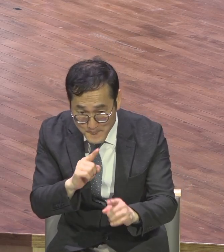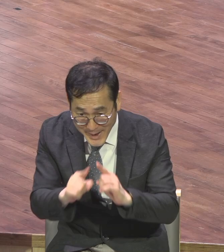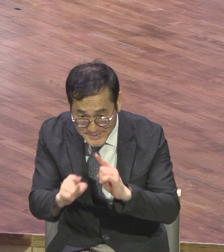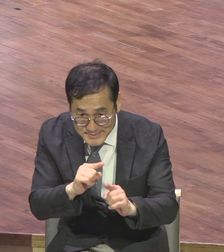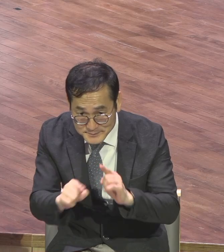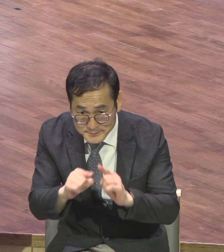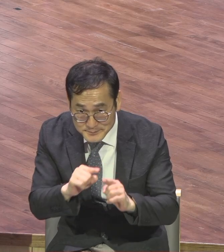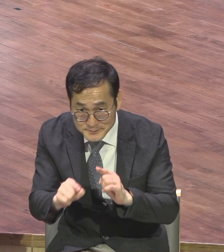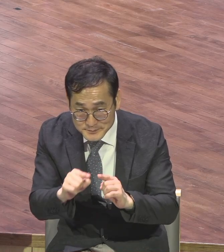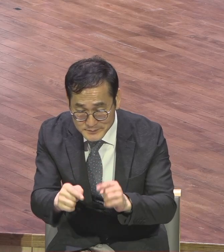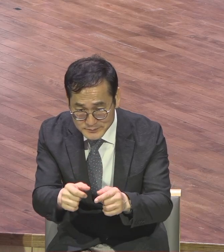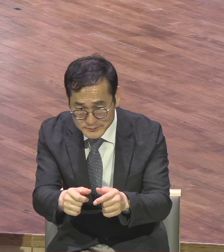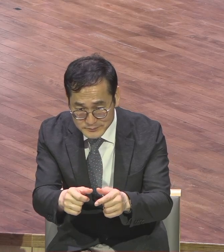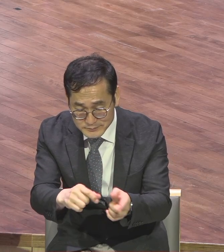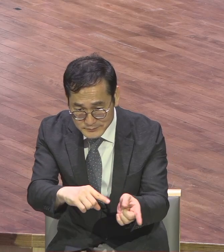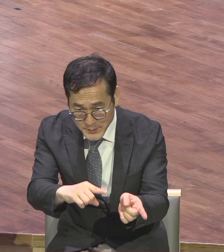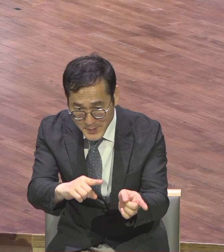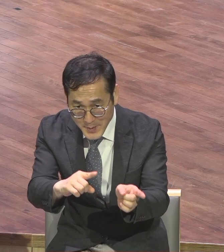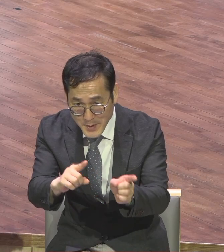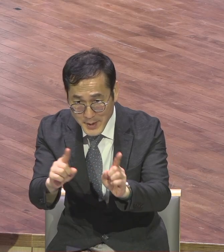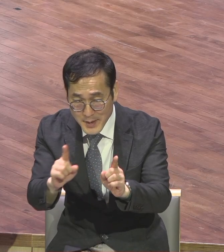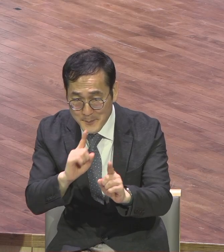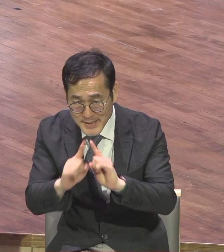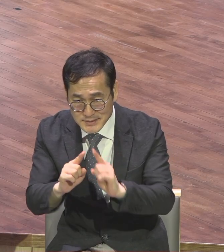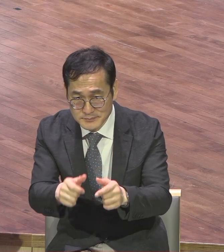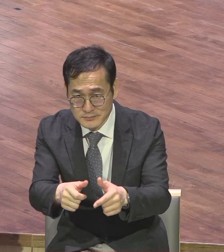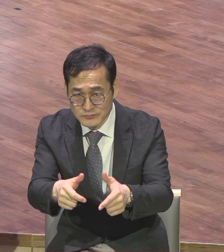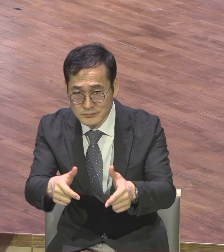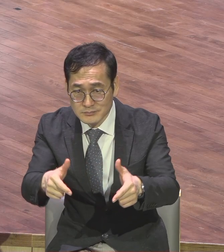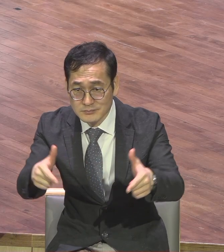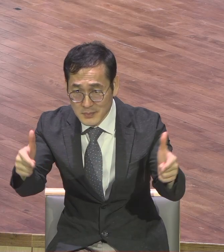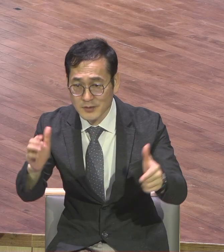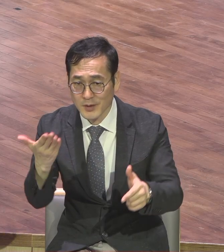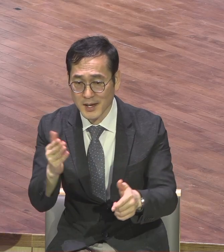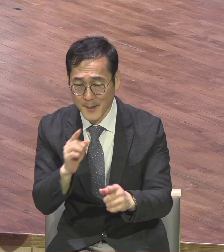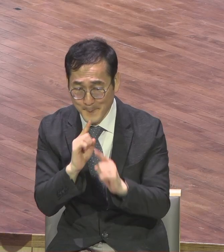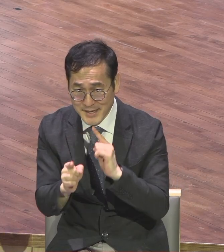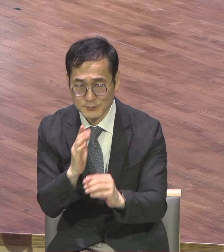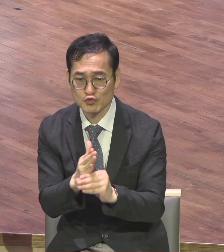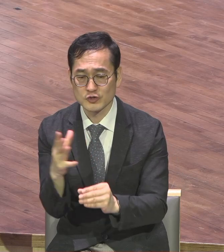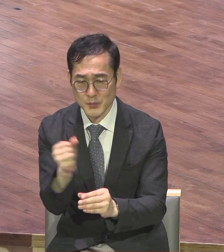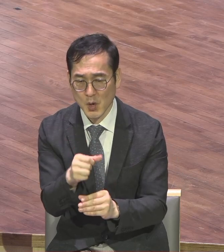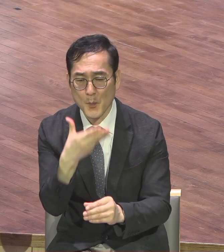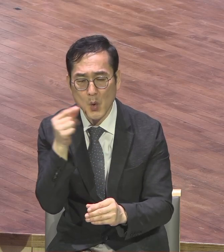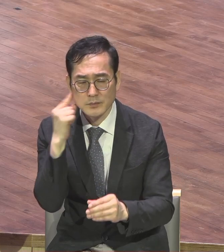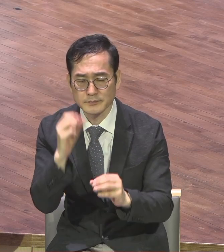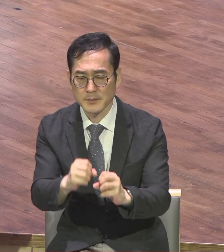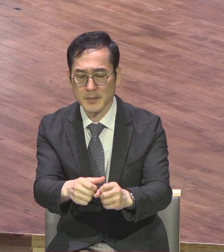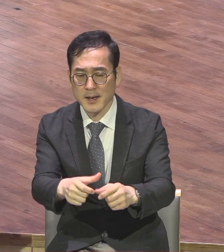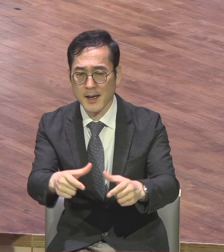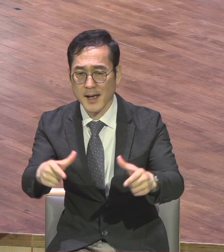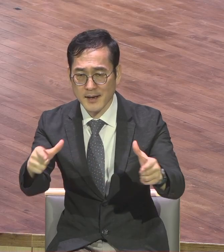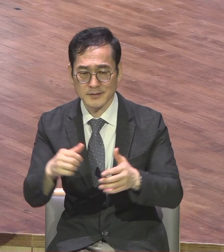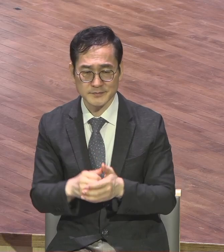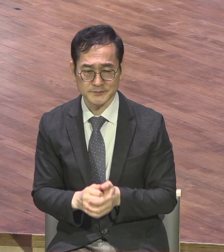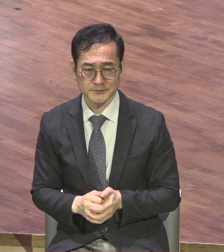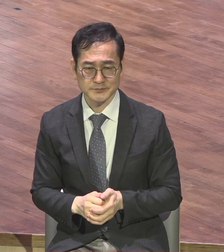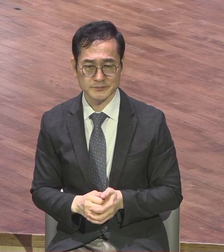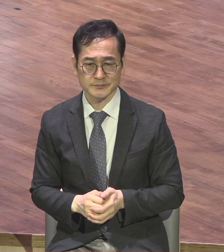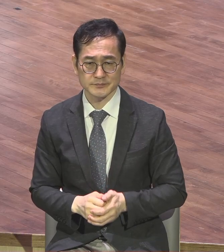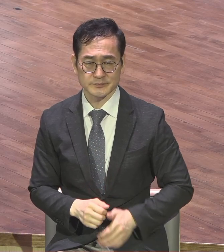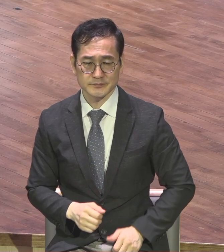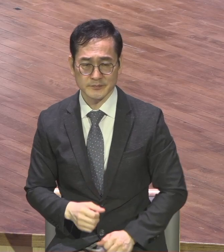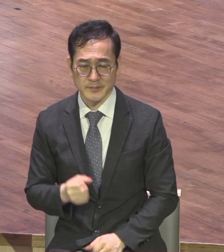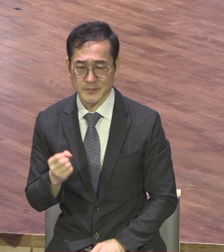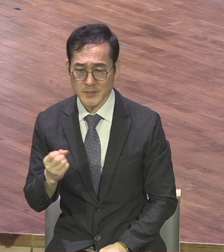말씀 운동이 일어나고 있었다는 것입니다. 말씀 운동이. 두 번째는 본문 11절에 있는 나기수의 가족 중 주 안에 있는